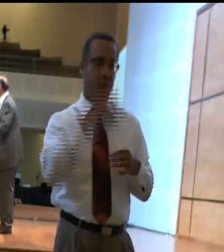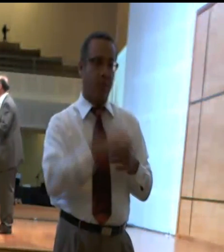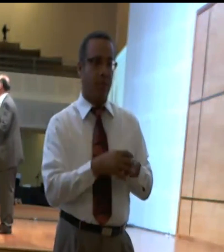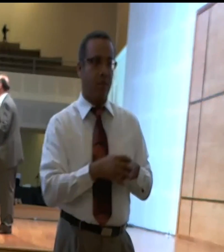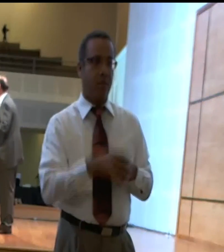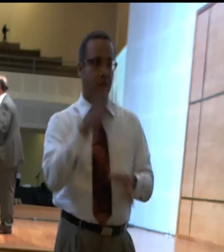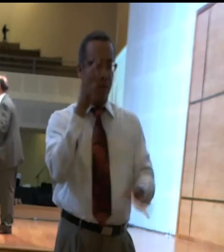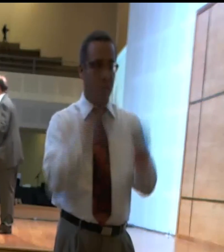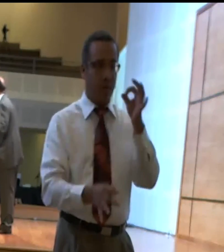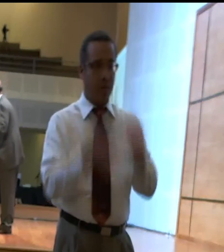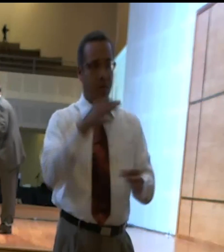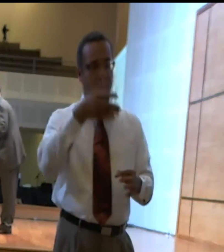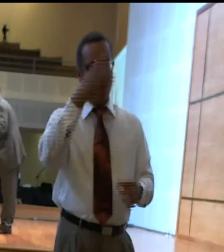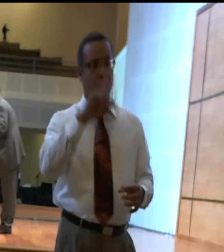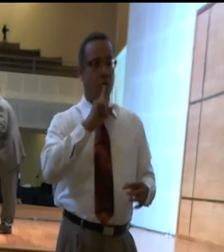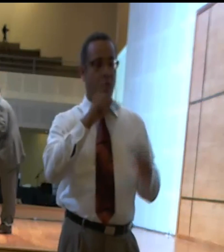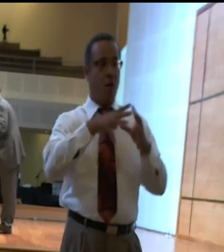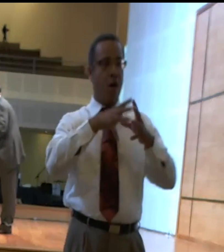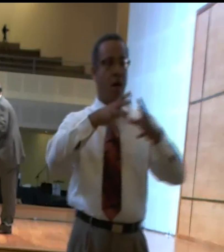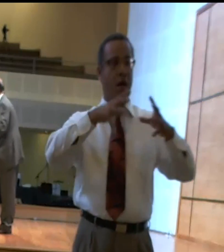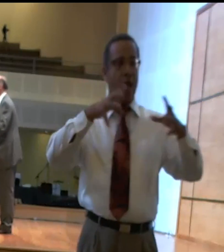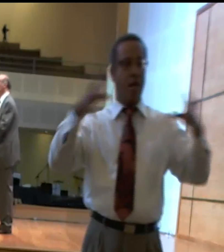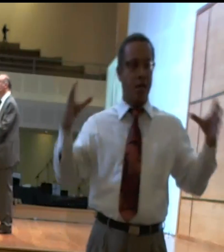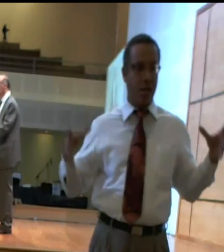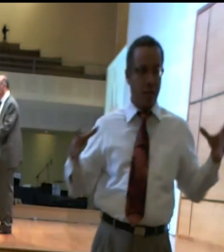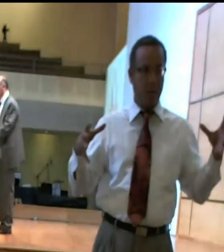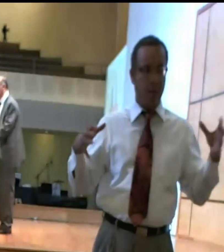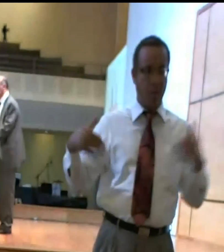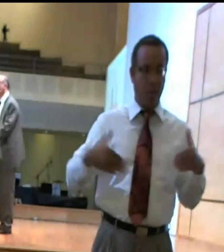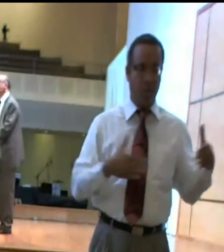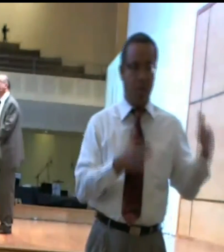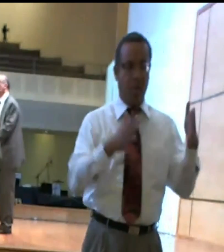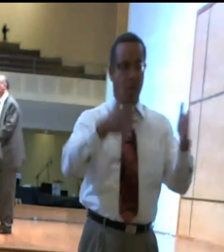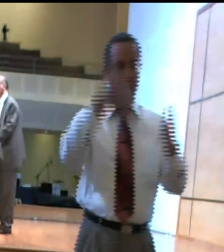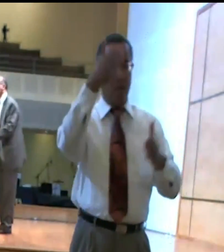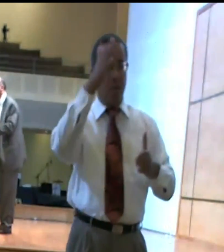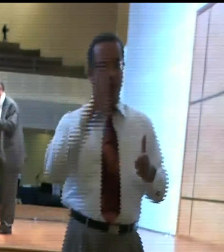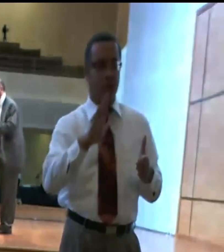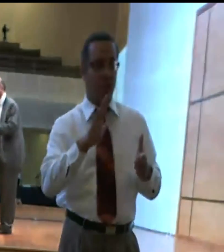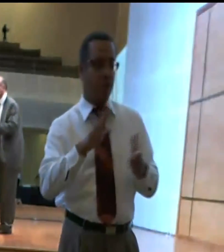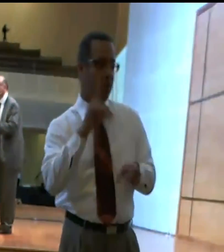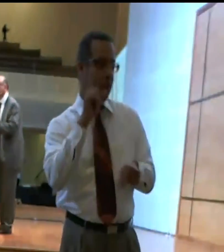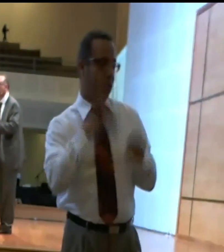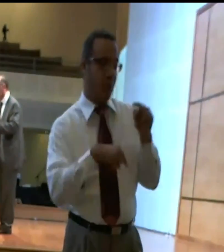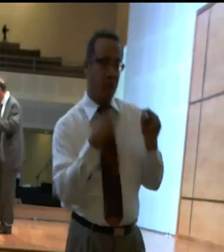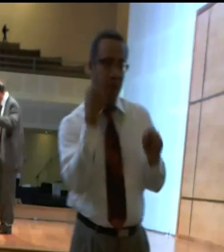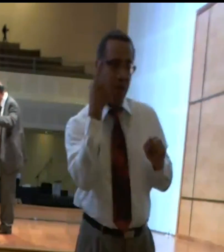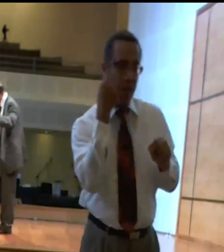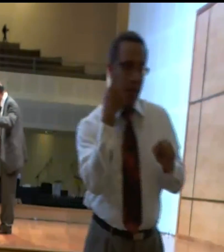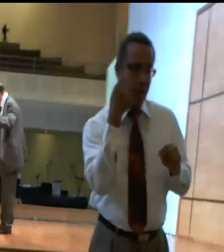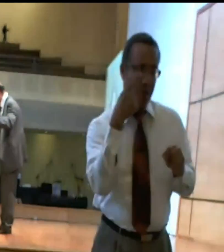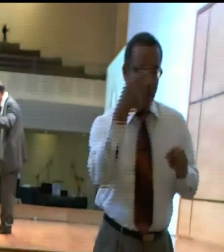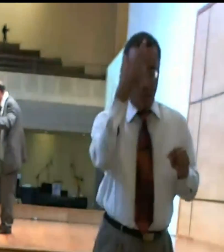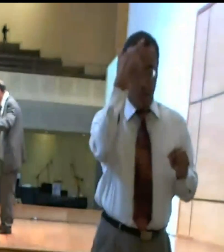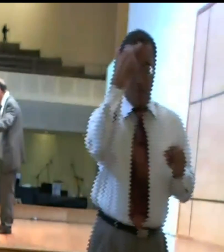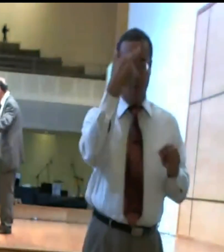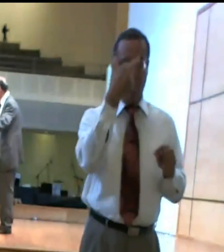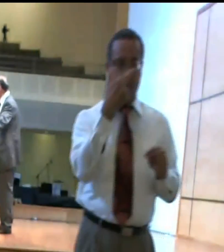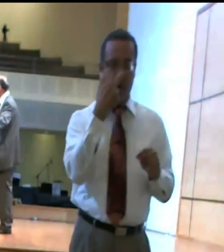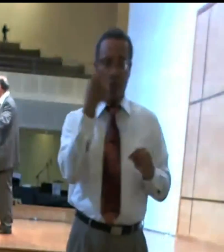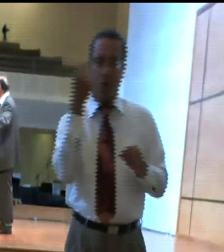Los juicios de Dios son insondables y los caminos de Dios son inescrutables. Romanos 11:33.